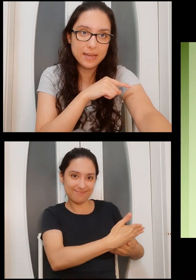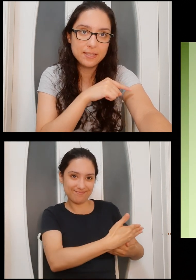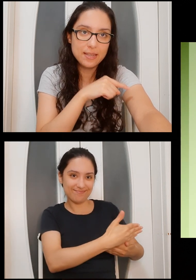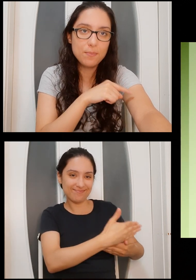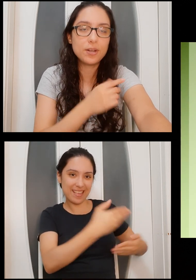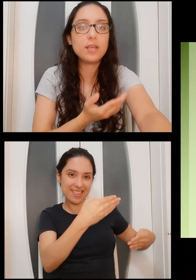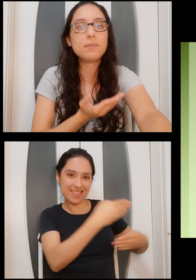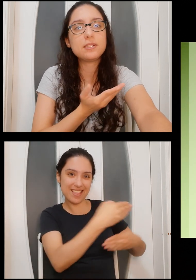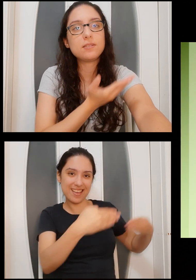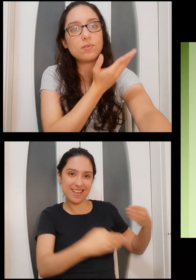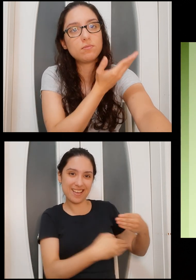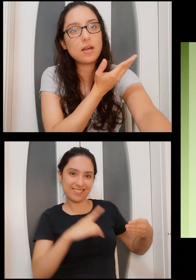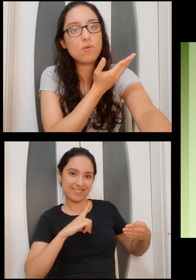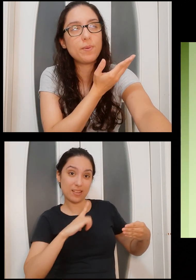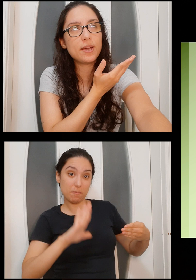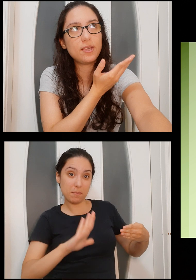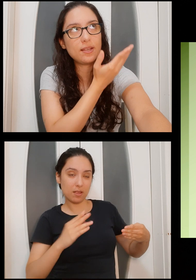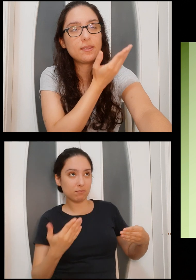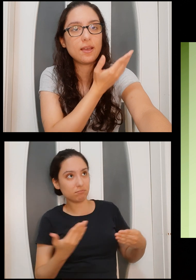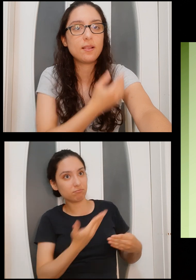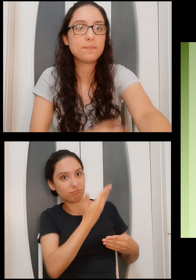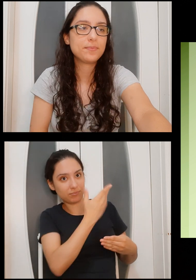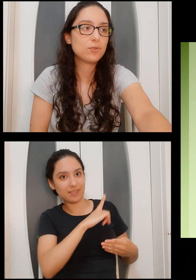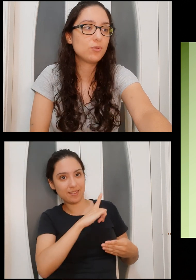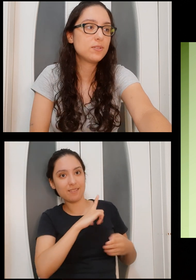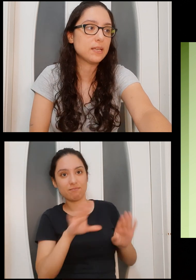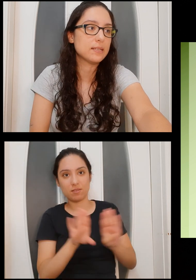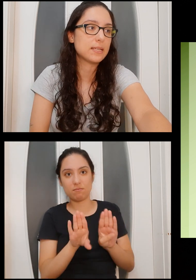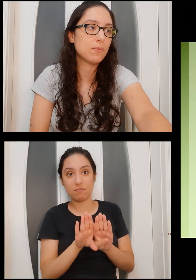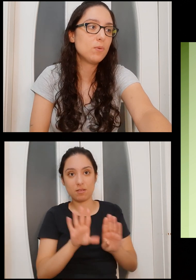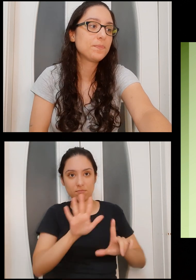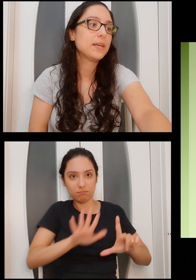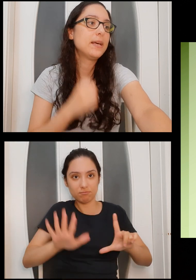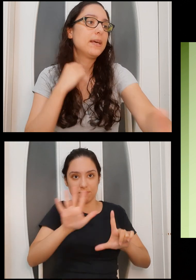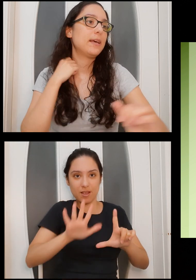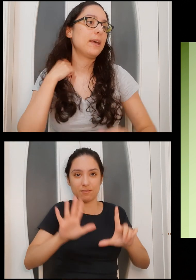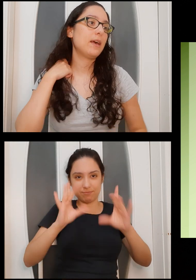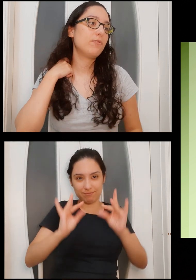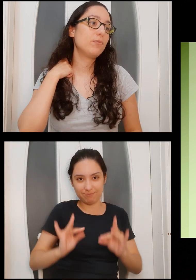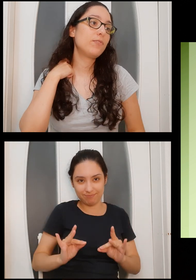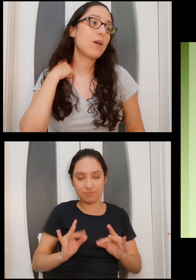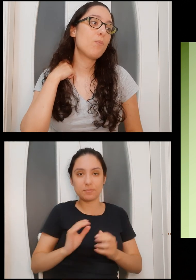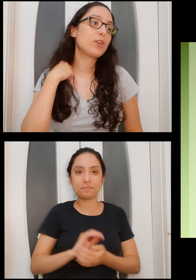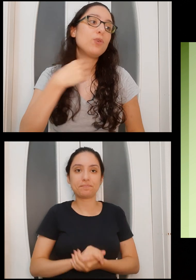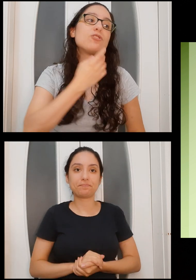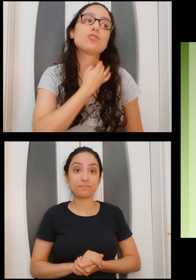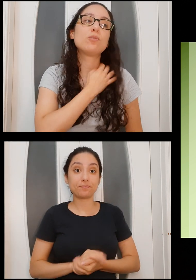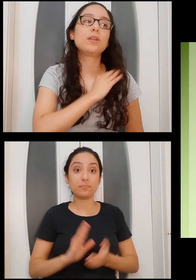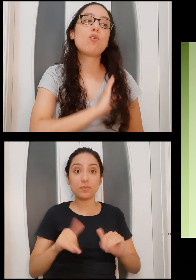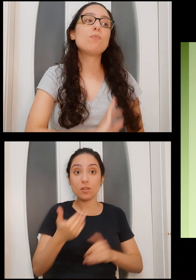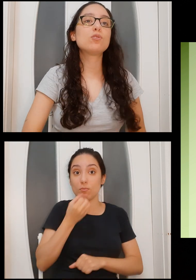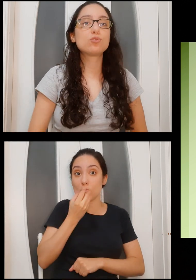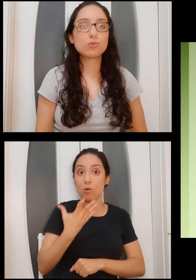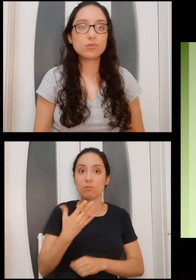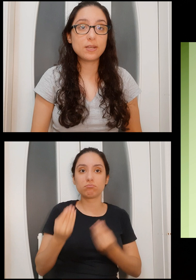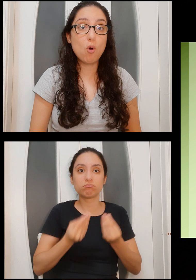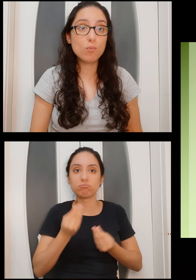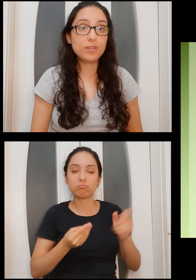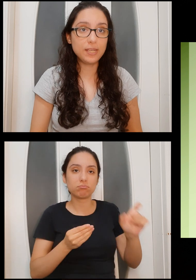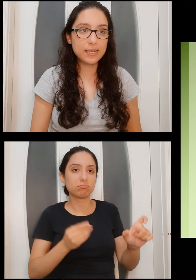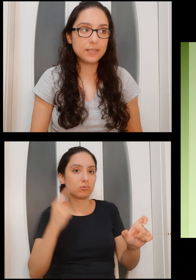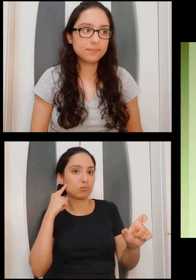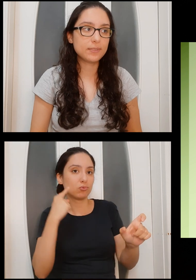os slides, tá, por aqui, mas vocês vão acompanhar aqui na tela todos eles, tá bom? Vamos falar um pouquinho hoje sobre como que o surdo